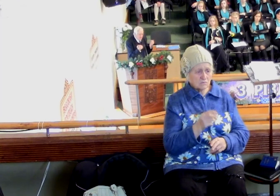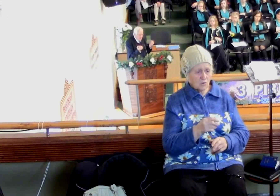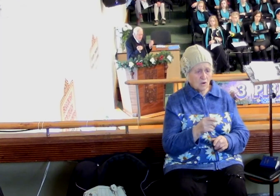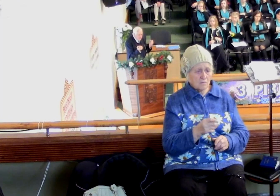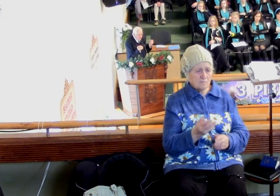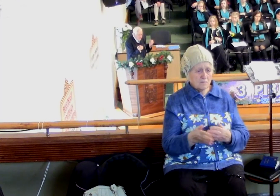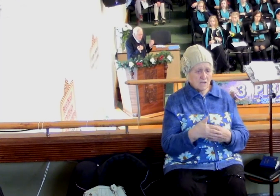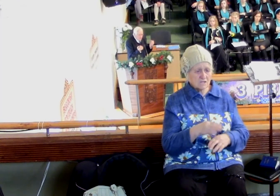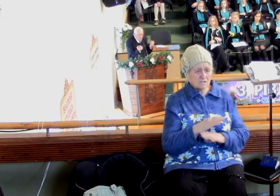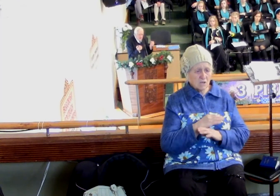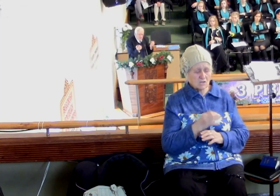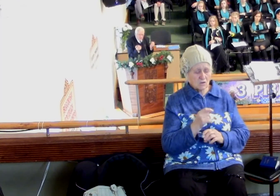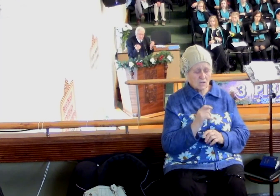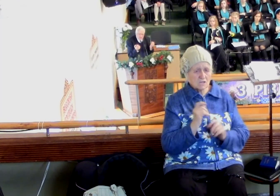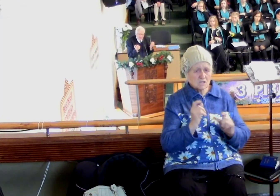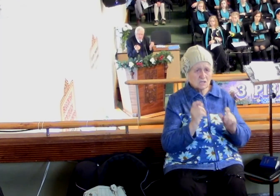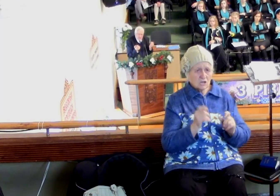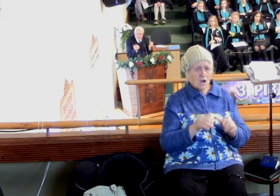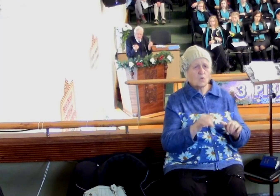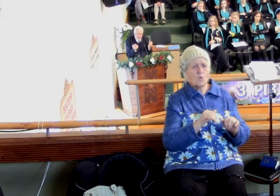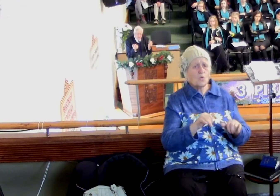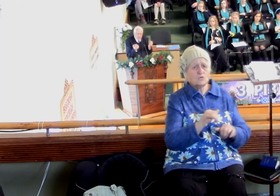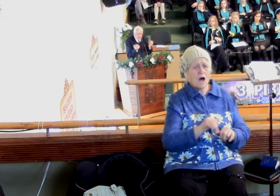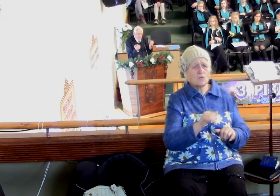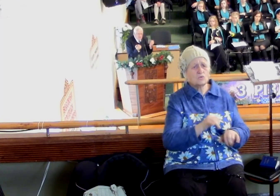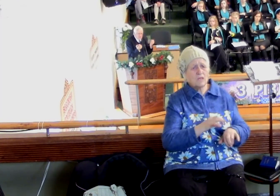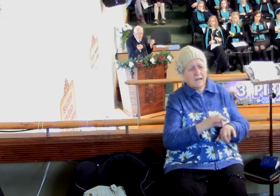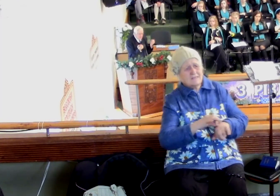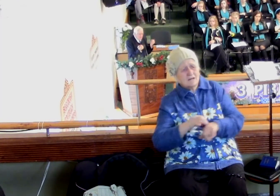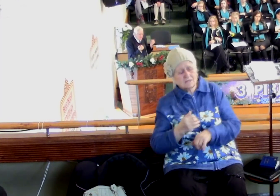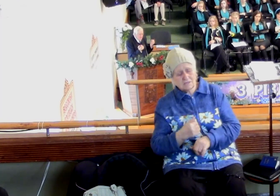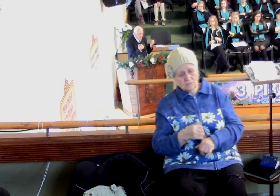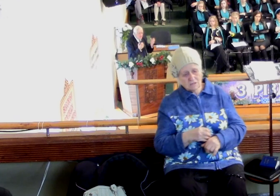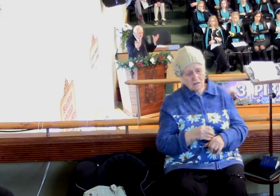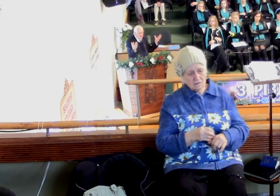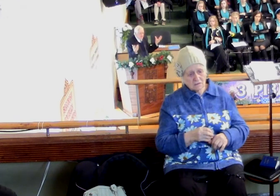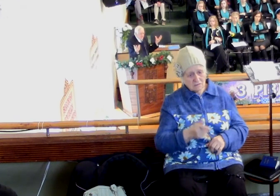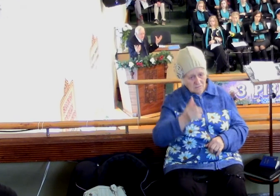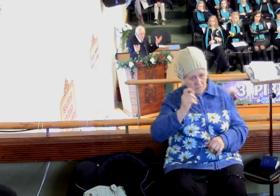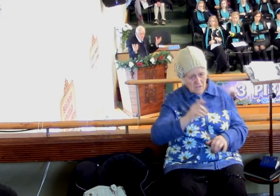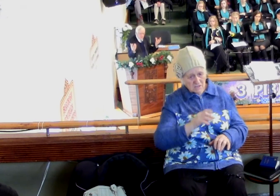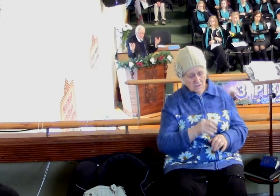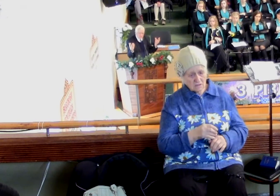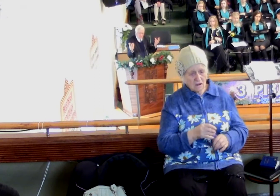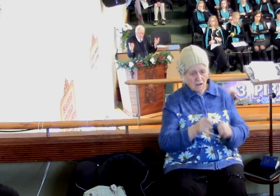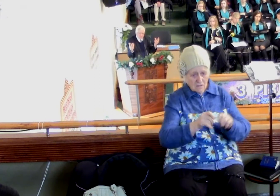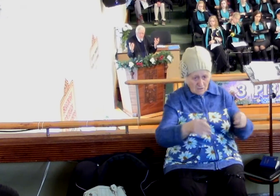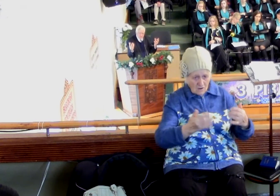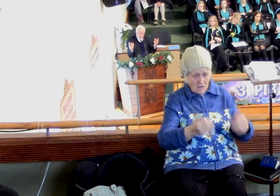тянете? Куда? Куда?» – кричали скрытым, уходили в вечность. Открывались глаза, но было